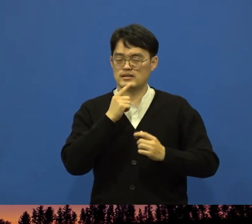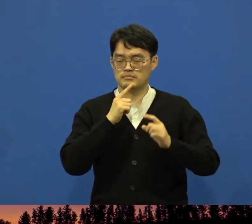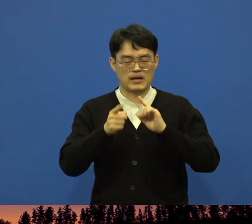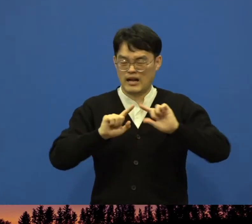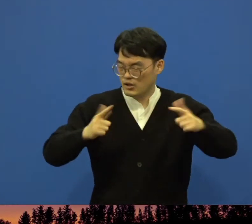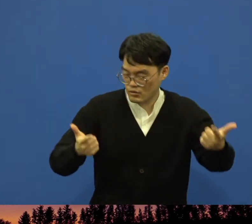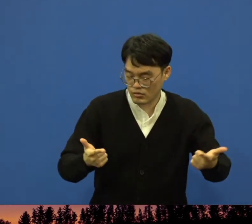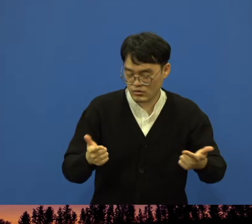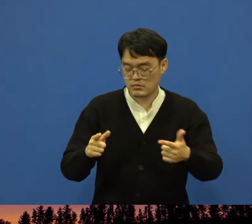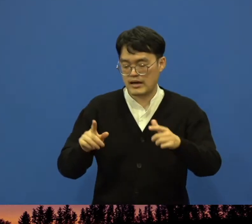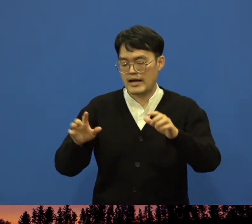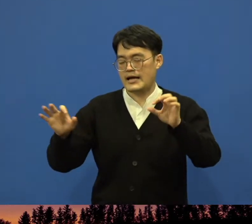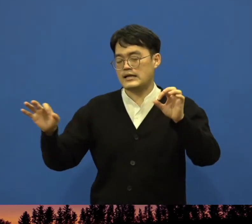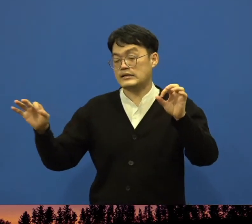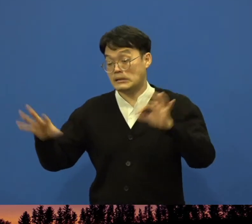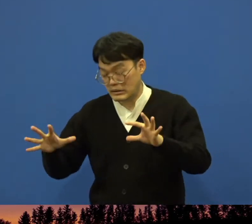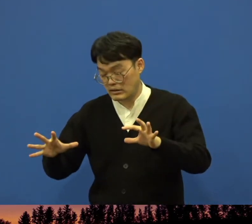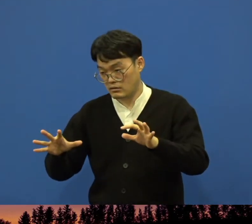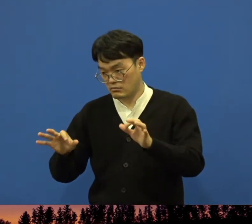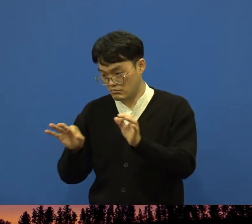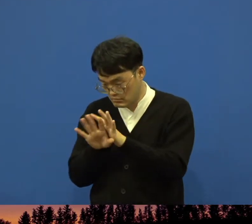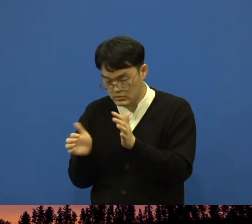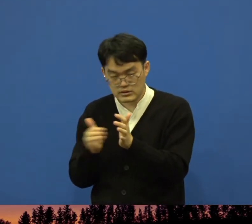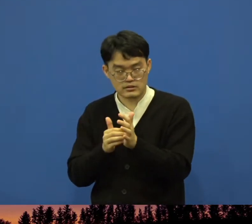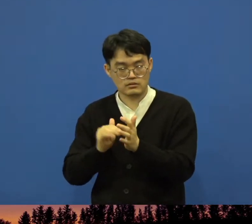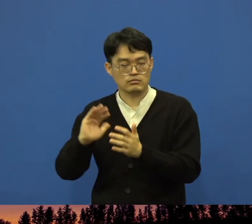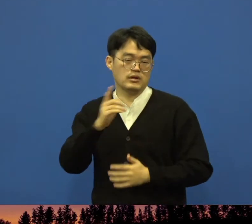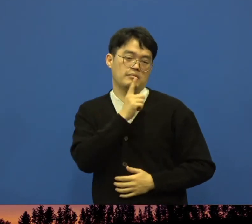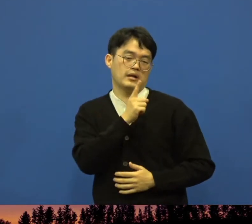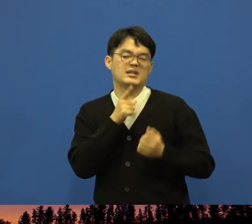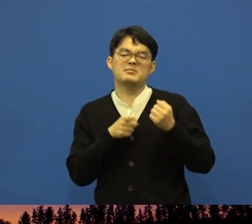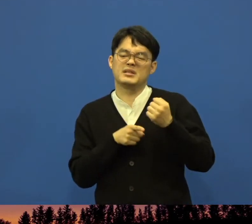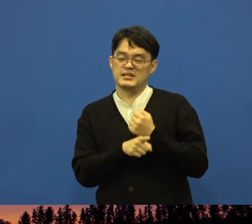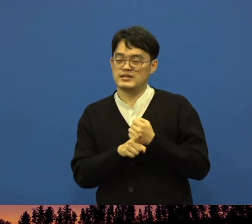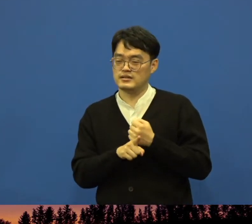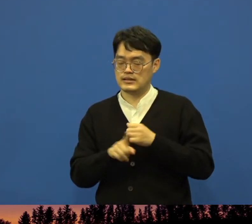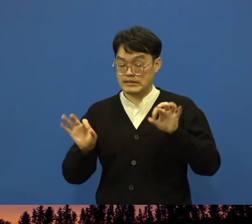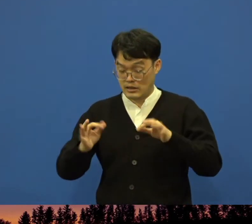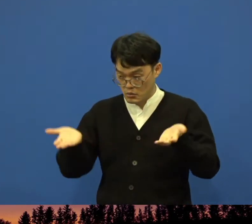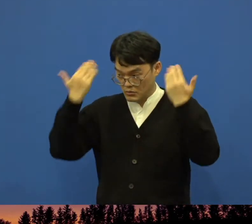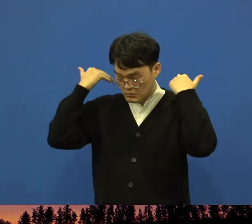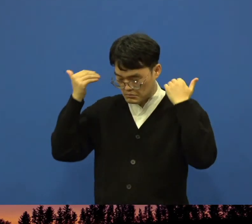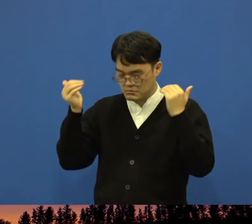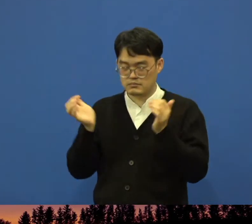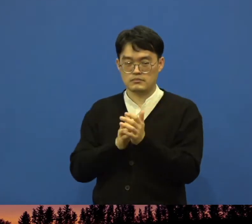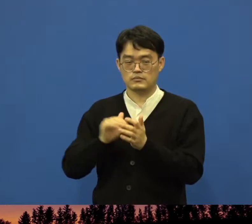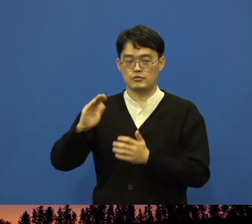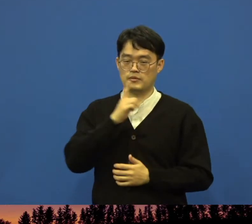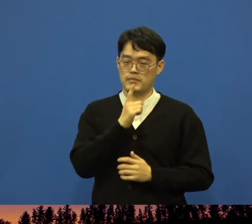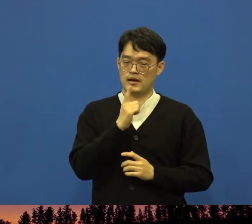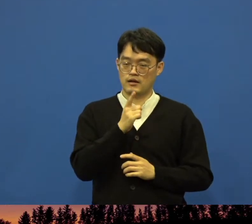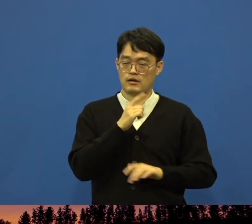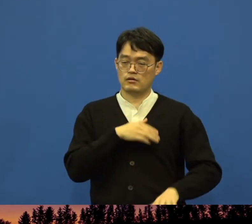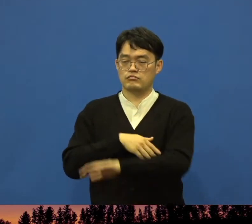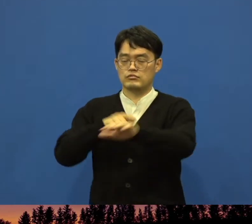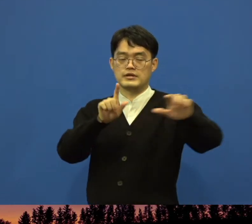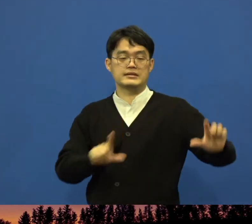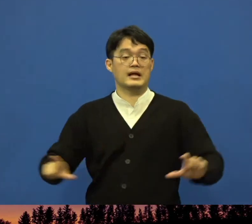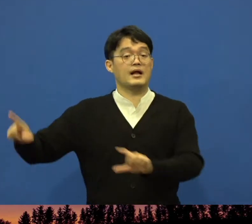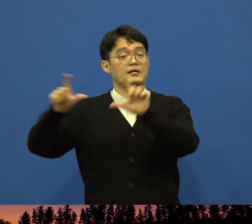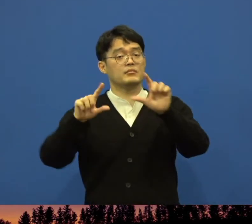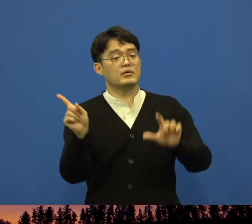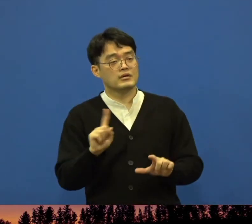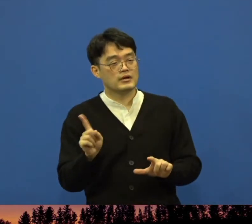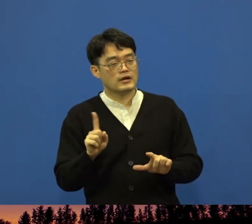이 말입니다. 순간적이다. 금방 지나가 버린다. 금방 지나가 버린다. 자, 우리 인생이 어때요, 여러분?